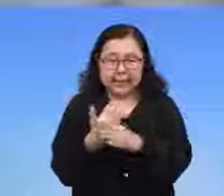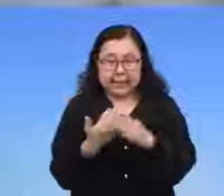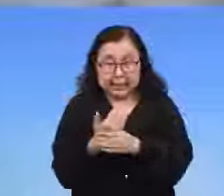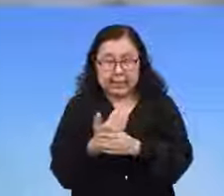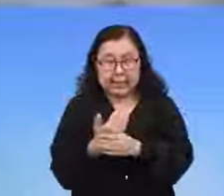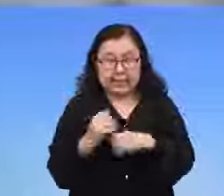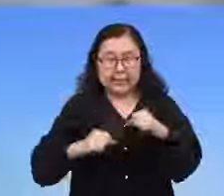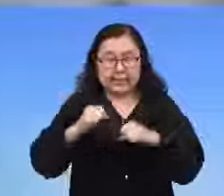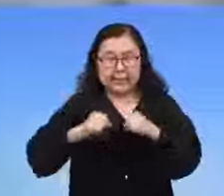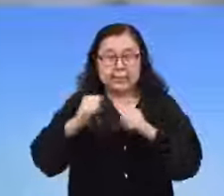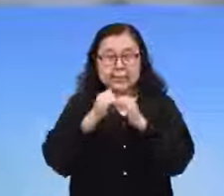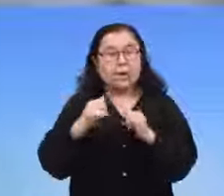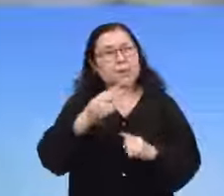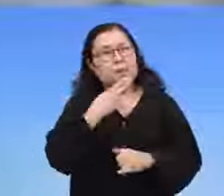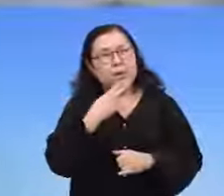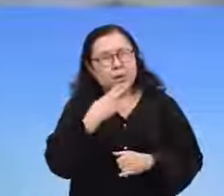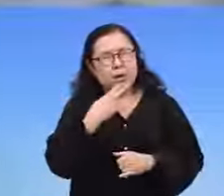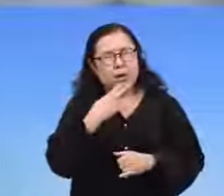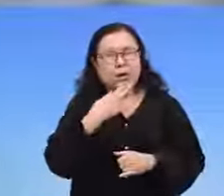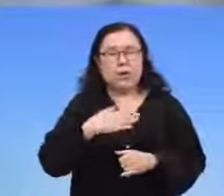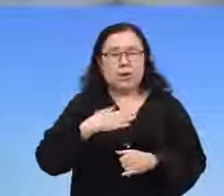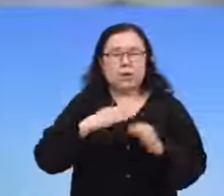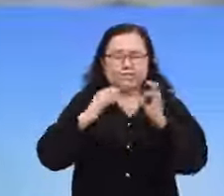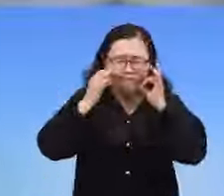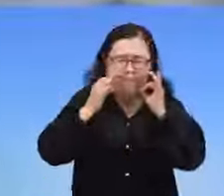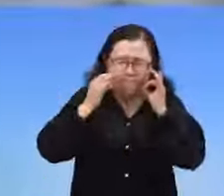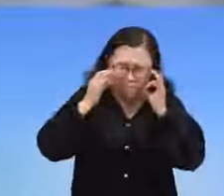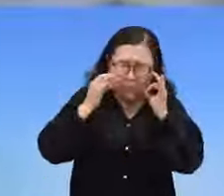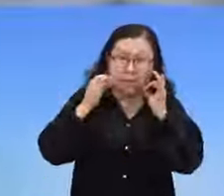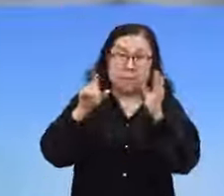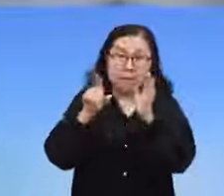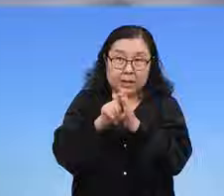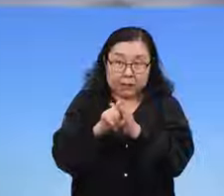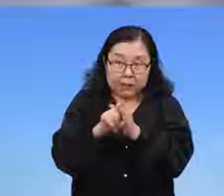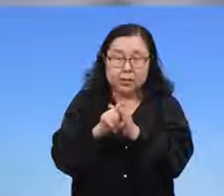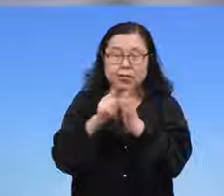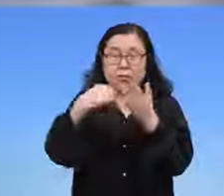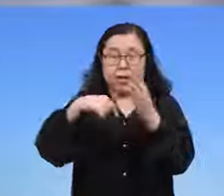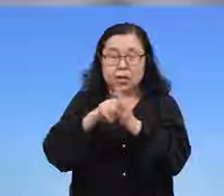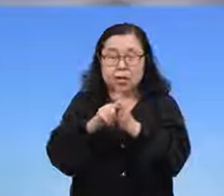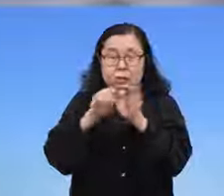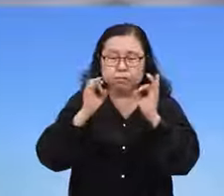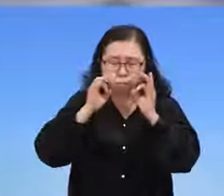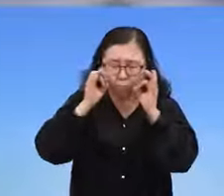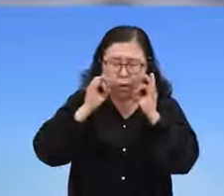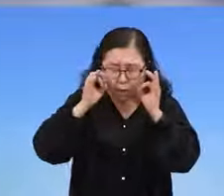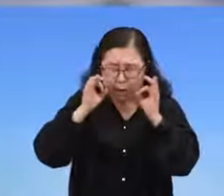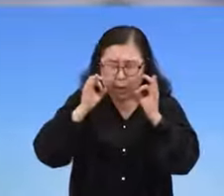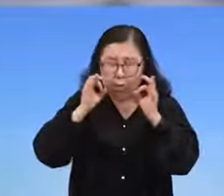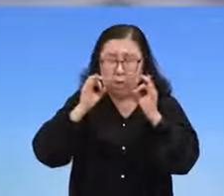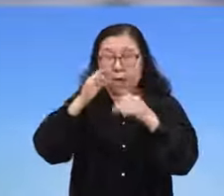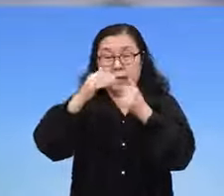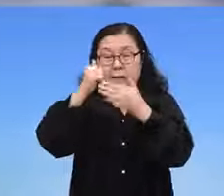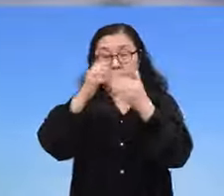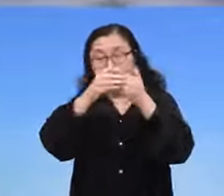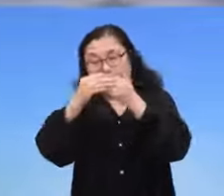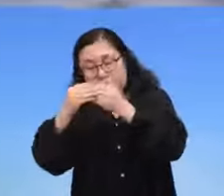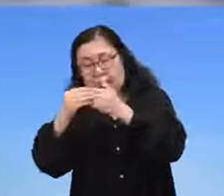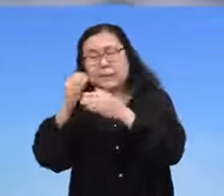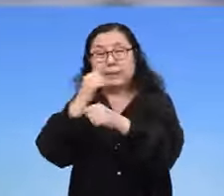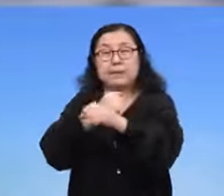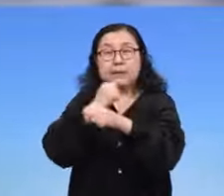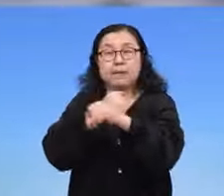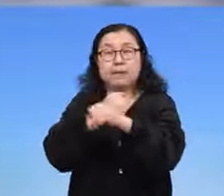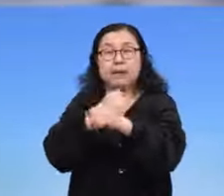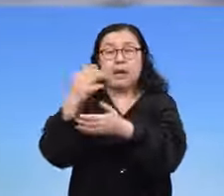없다고 생각을 합니다. 그래도 잘 믿어보려고 애를 쓰고, 그래도 하나님의 인도하심을 받으려고 애쓰는 분들이 이 시간에